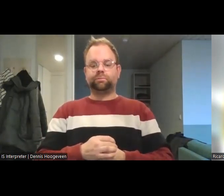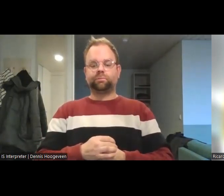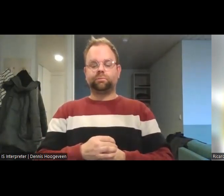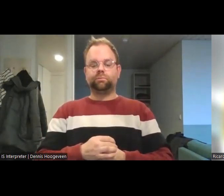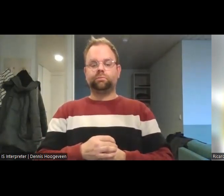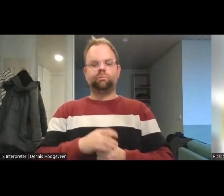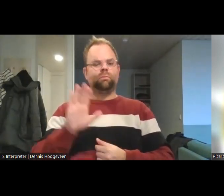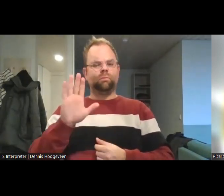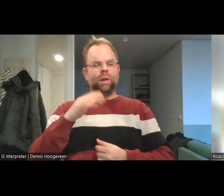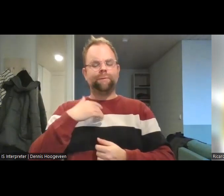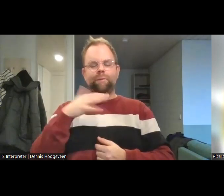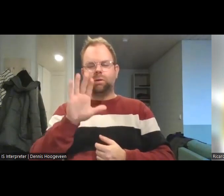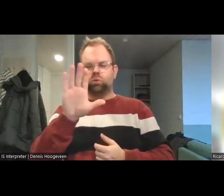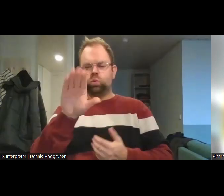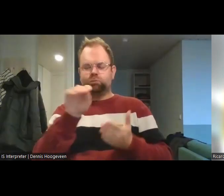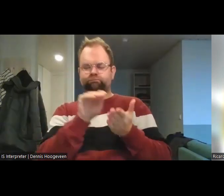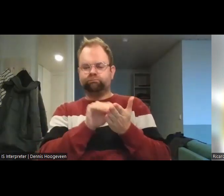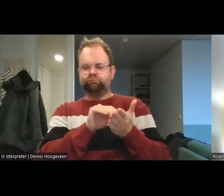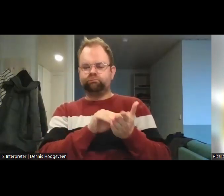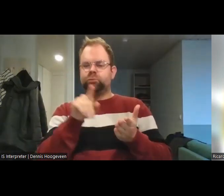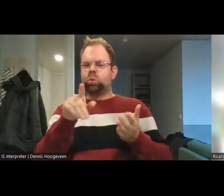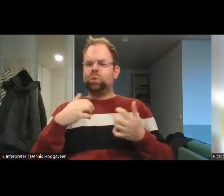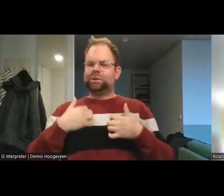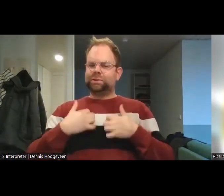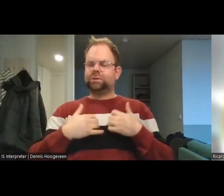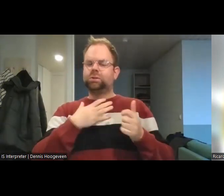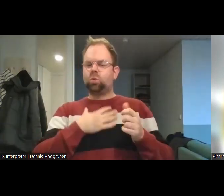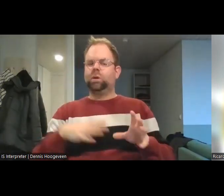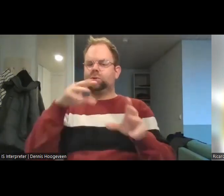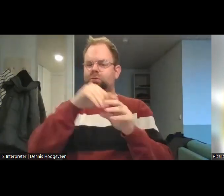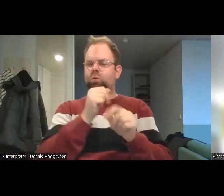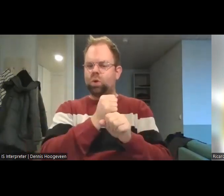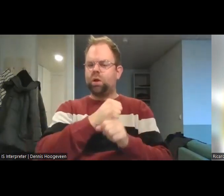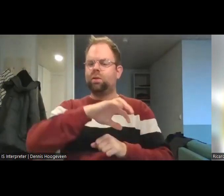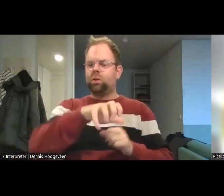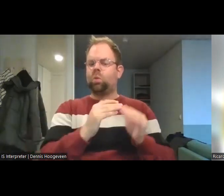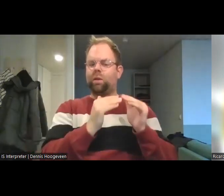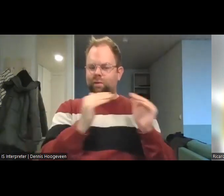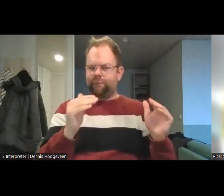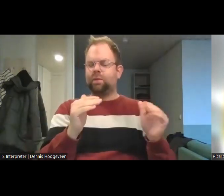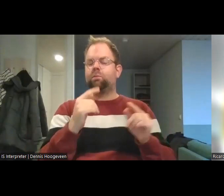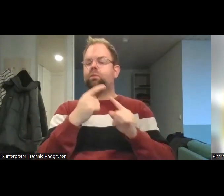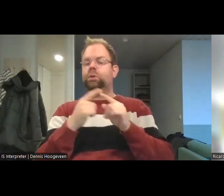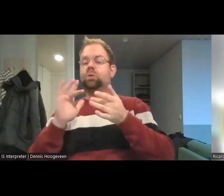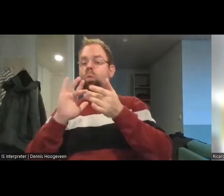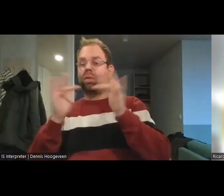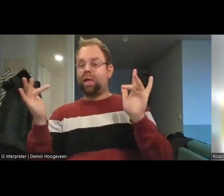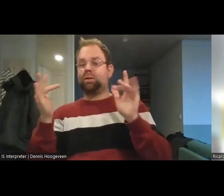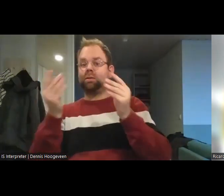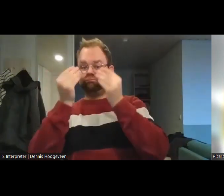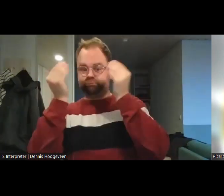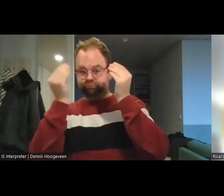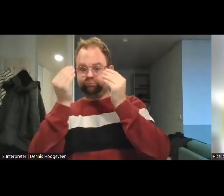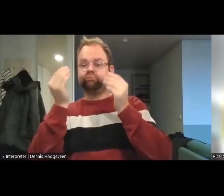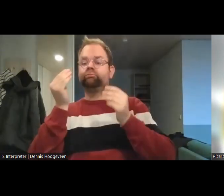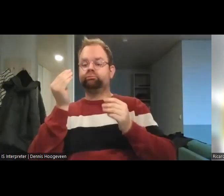que vous êtes intéressé pour les occasions, les opportunités d'apprentissage en ligne, mais aussi